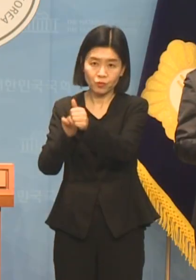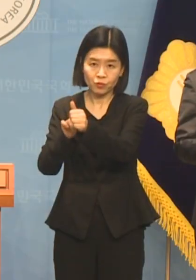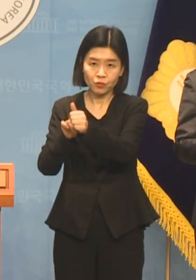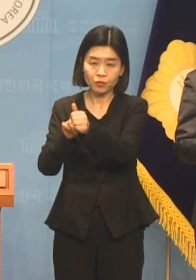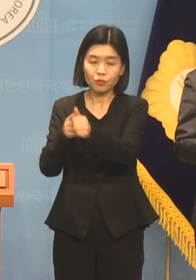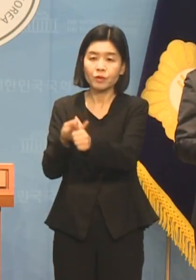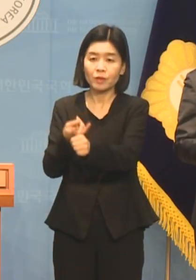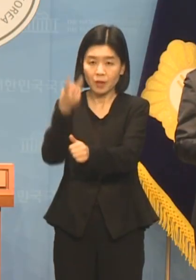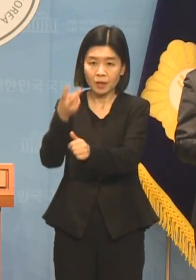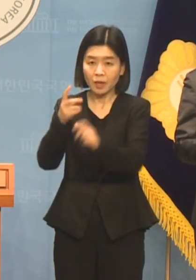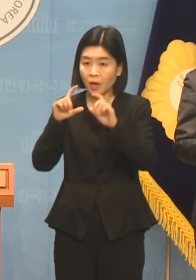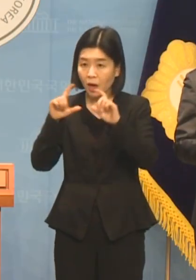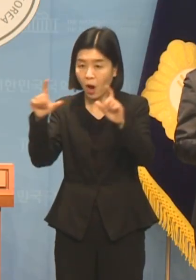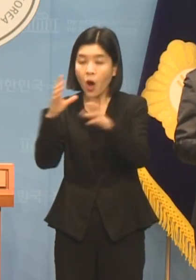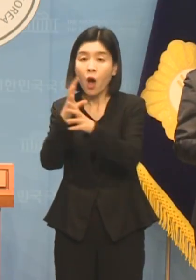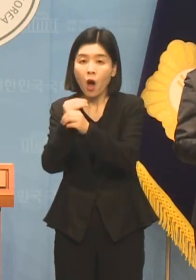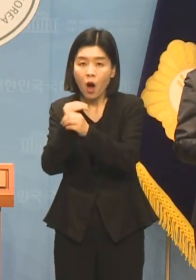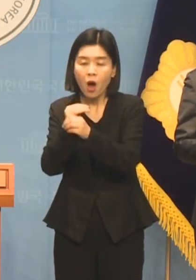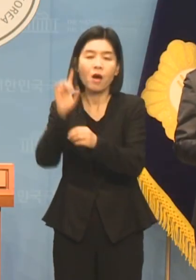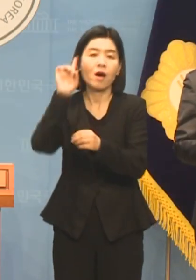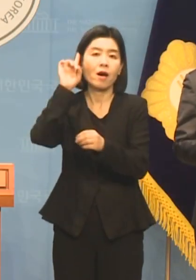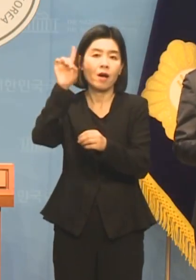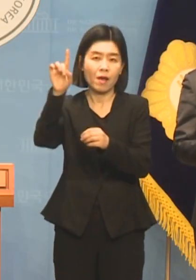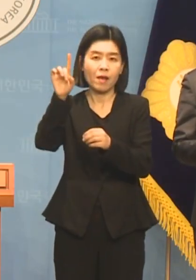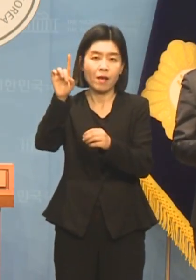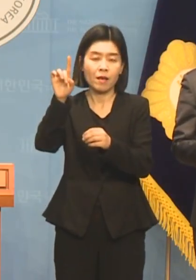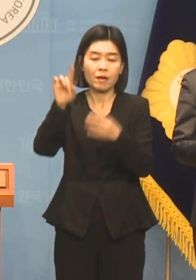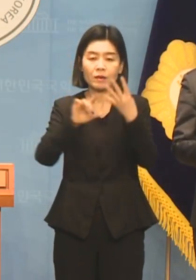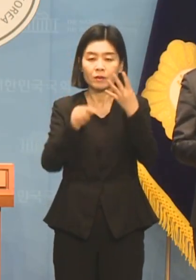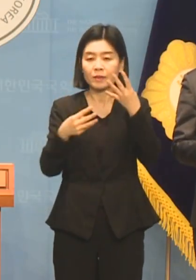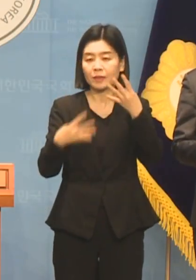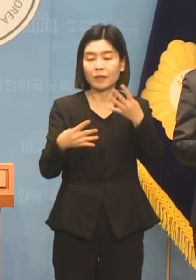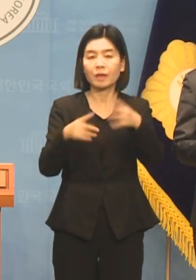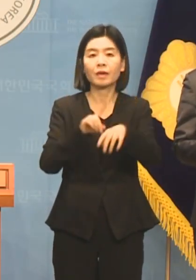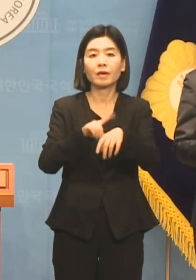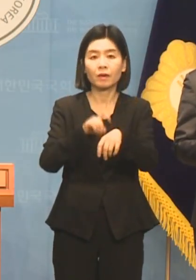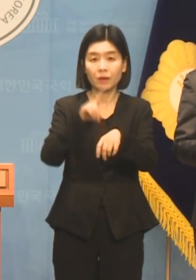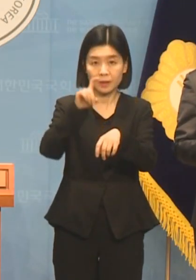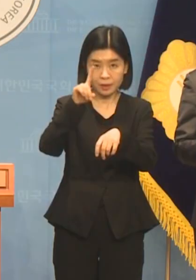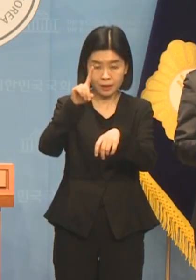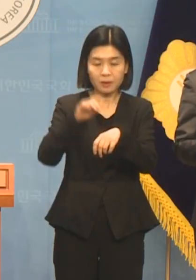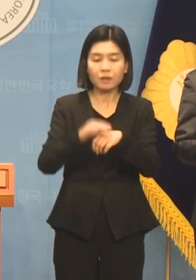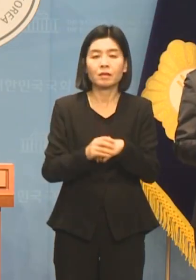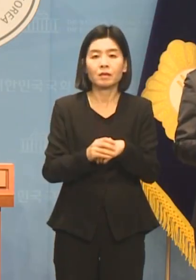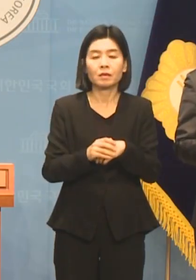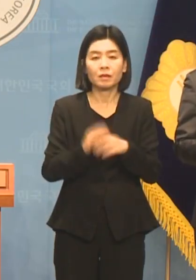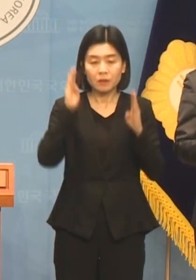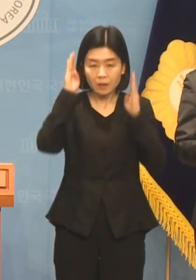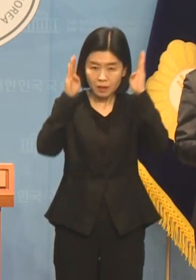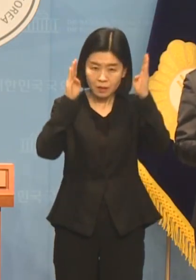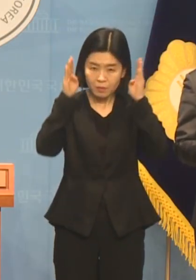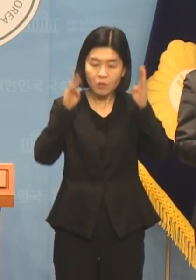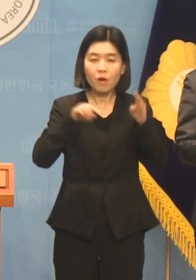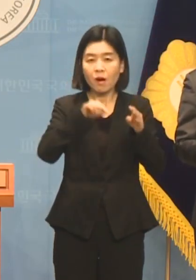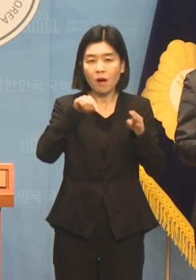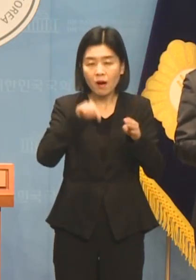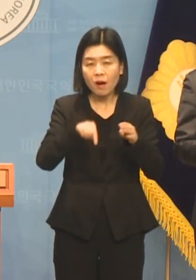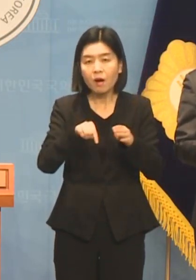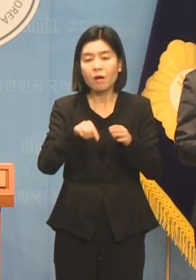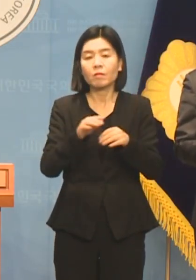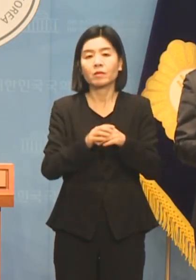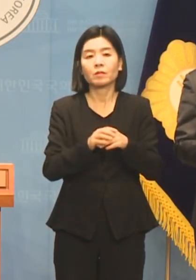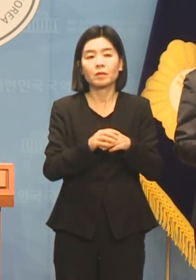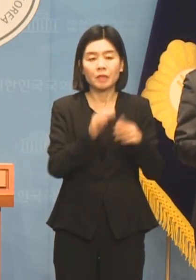탄핵 선고일이 내일 11시로 예정된 가운데 네이버 카페와 커뮤니티 등에서 민주당과 이재명